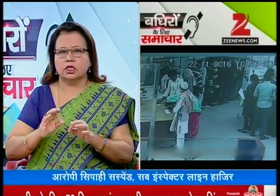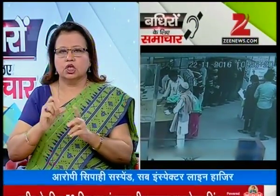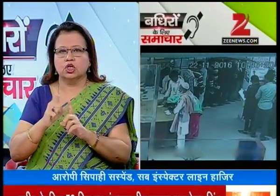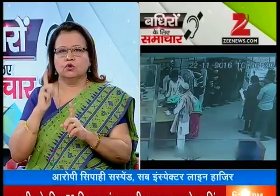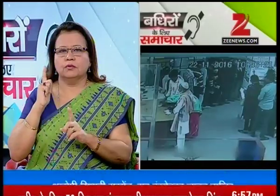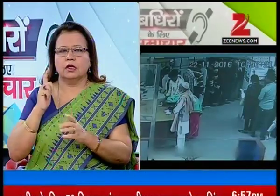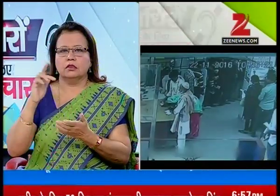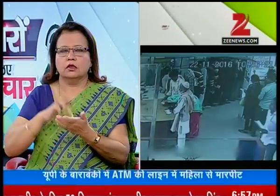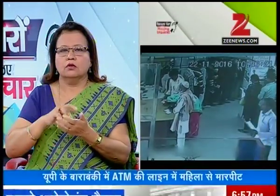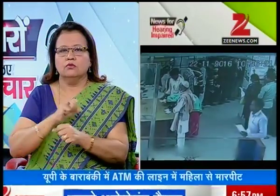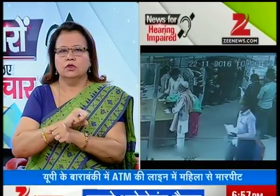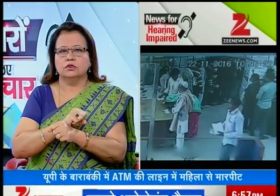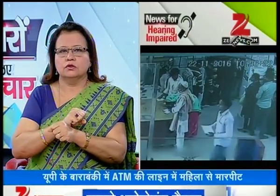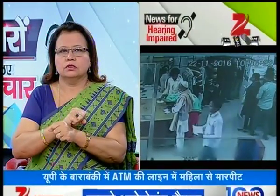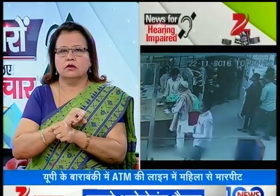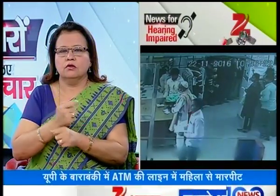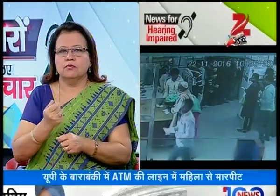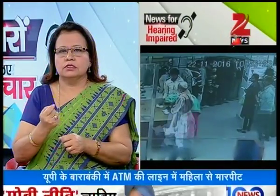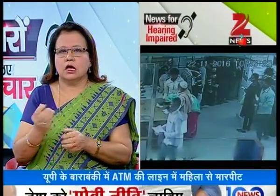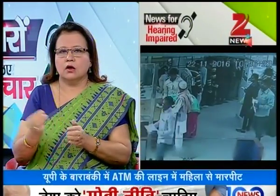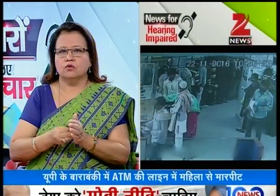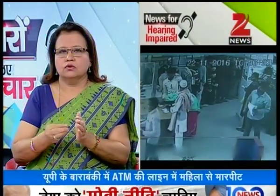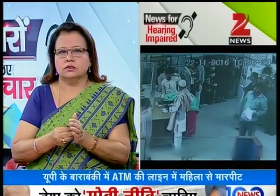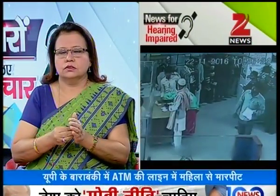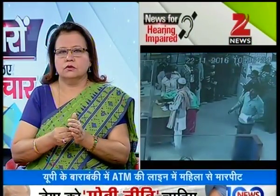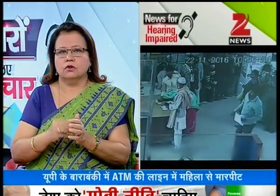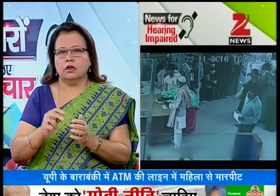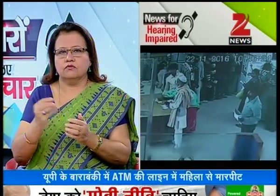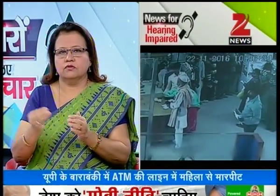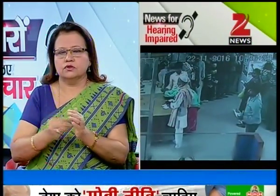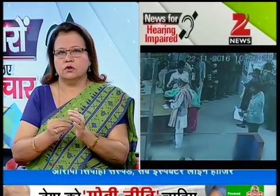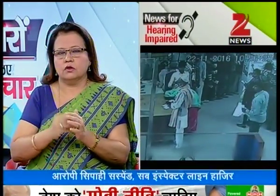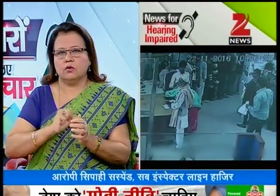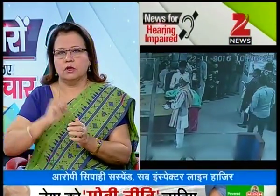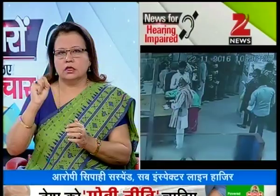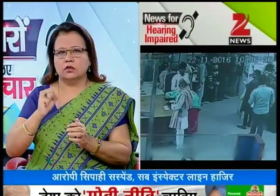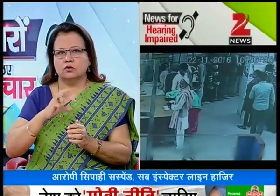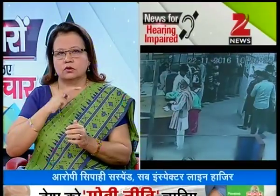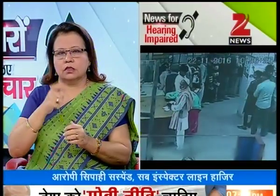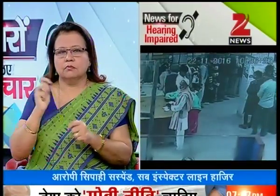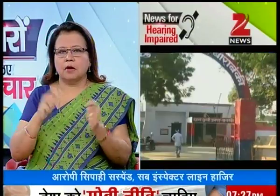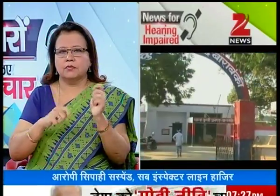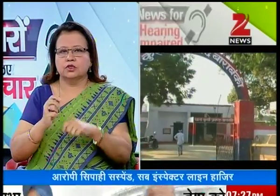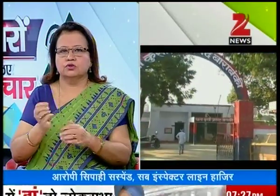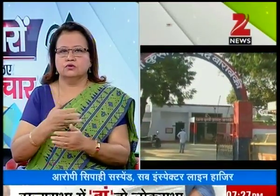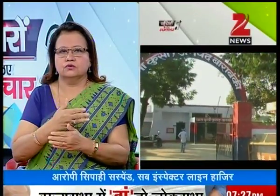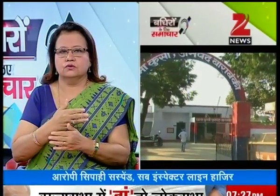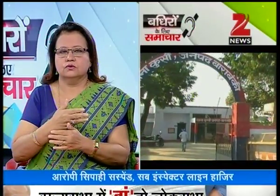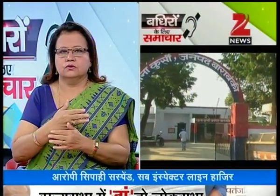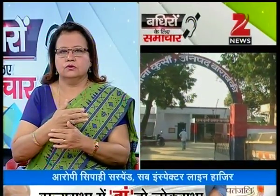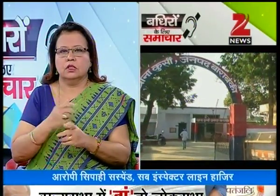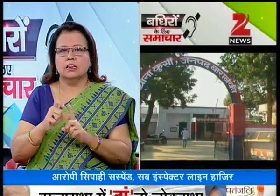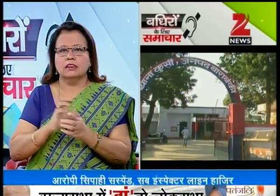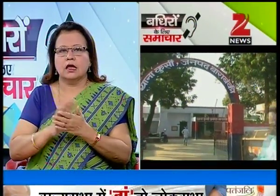लिए ड्यूटी पर तैनात पुलिस वाले लोगों से वसूली कर रहे थे जब उन्होंने वसूली का विरोध किया तो उनके साथ मारपीट